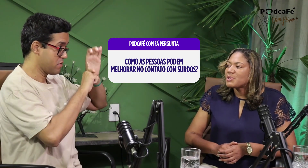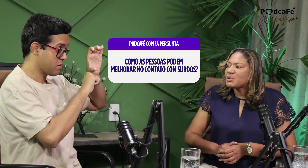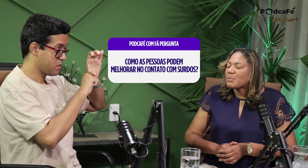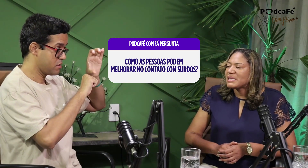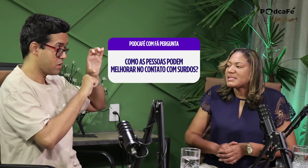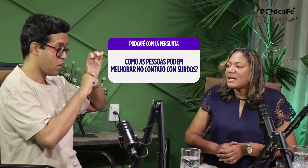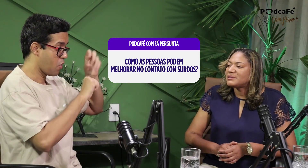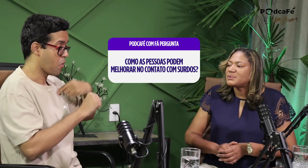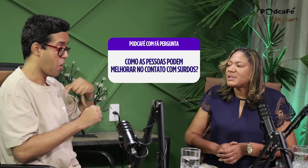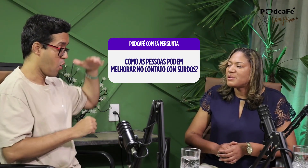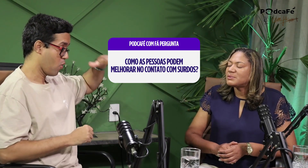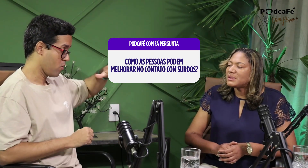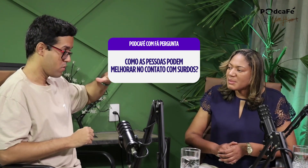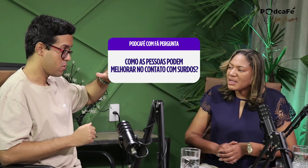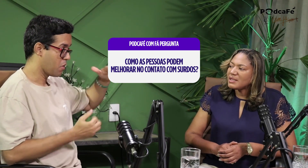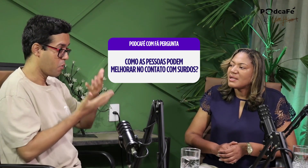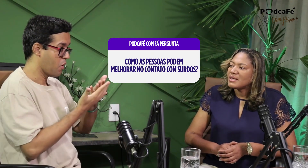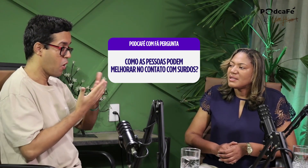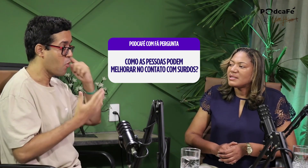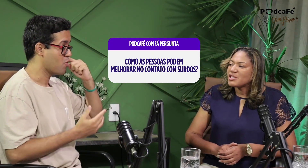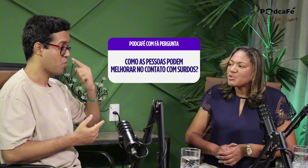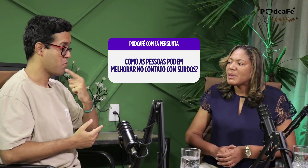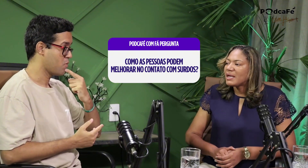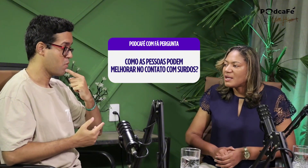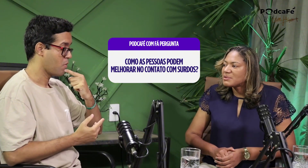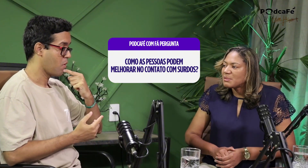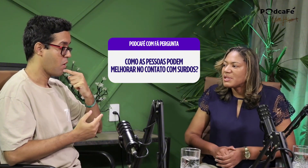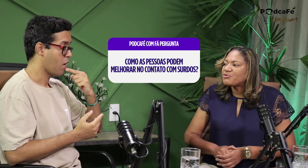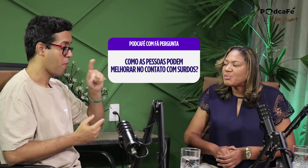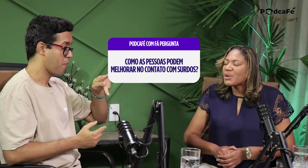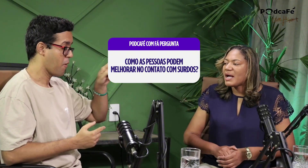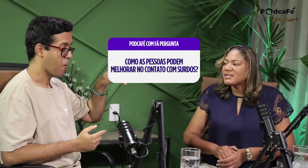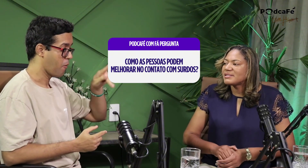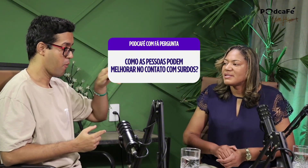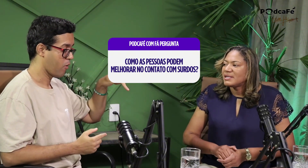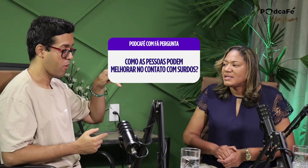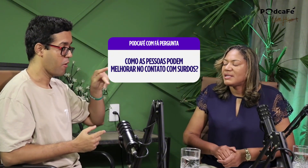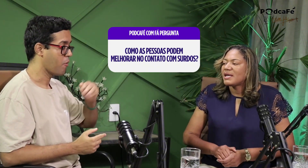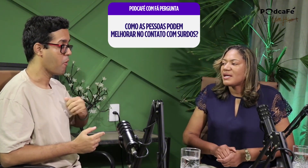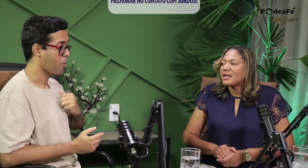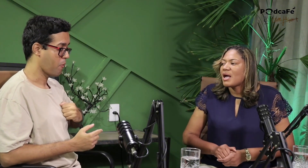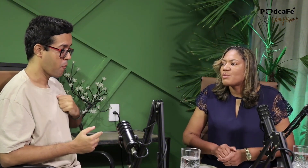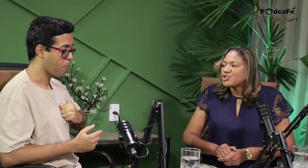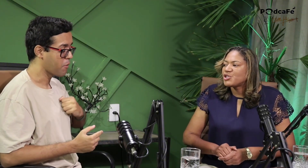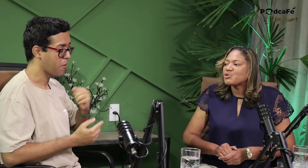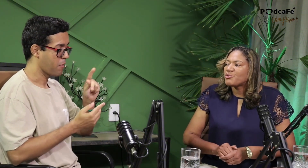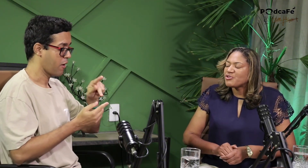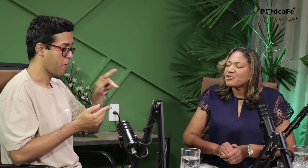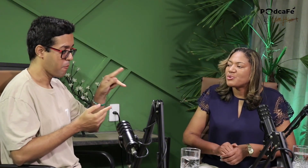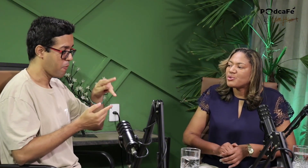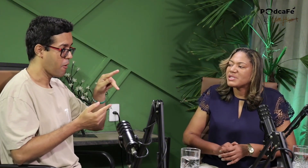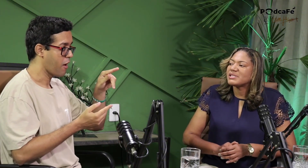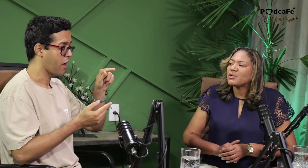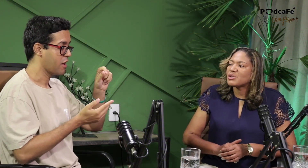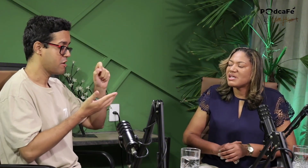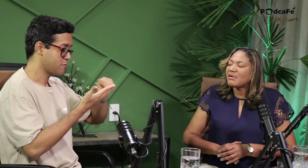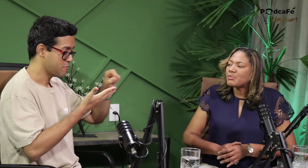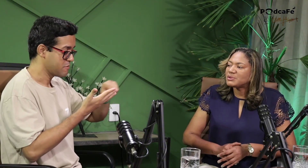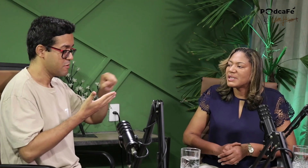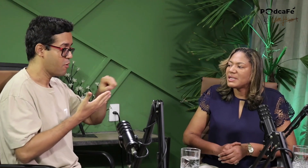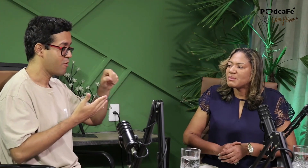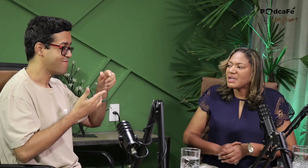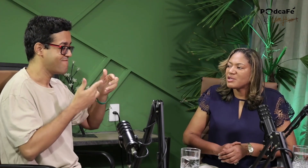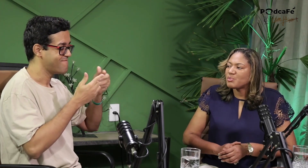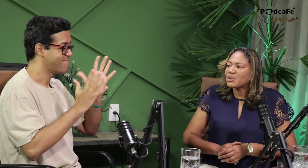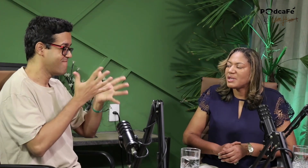eu lembro que no passado, eu também, né, desde pequeno, também eu fui para o CAIS, né, lá onde tinham os professores. E eu gostava